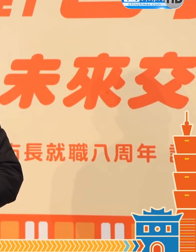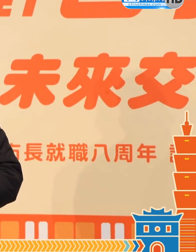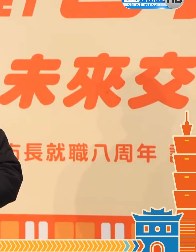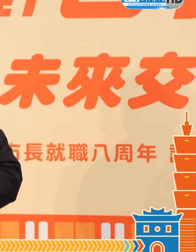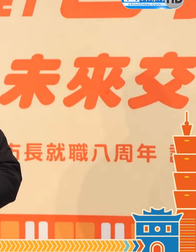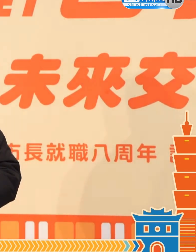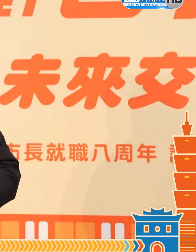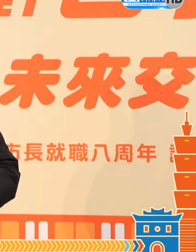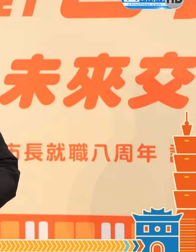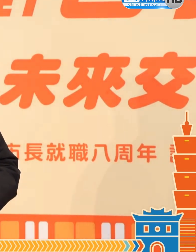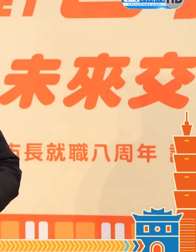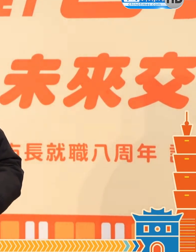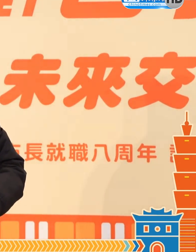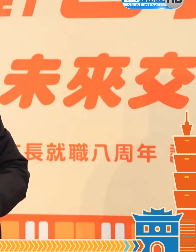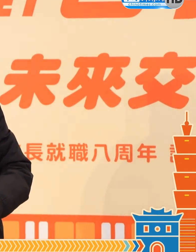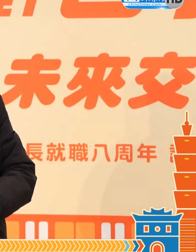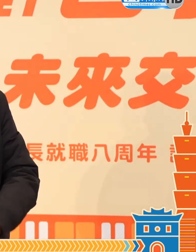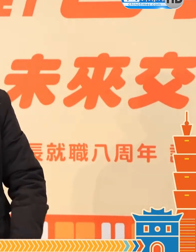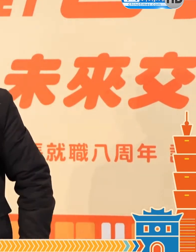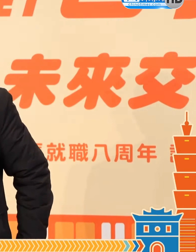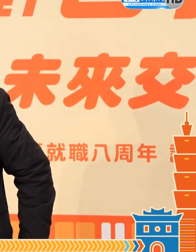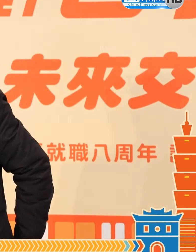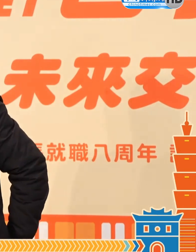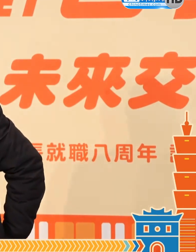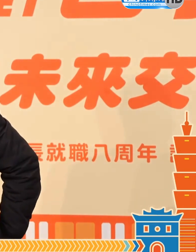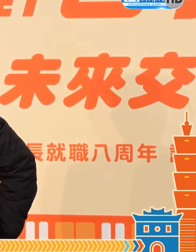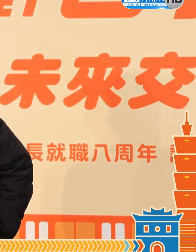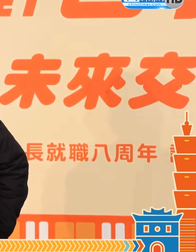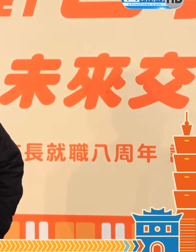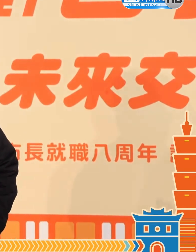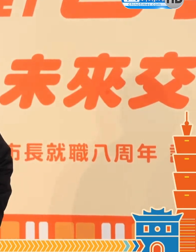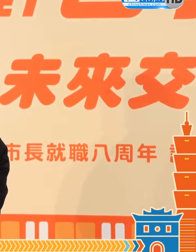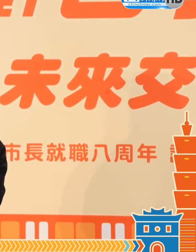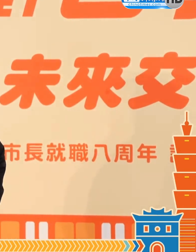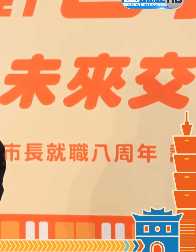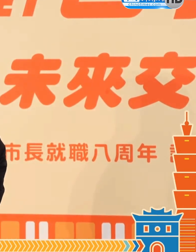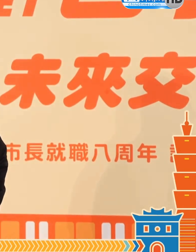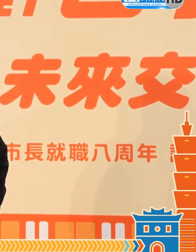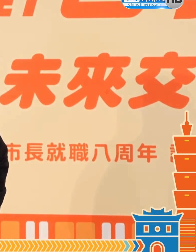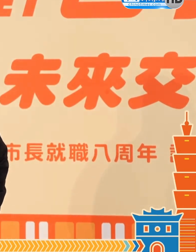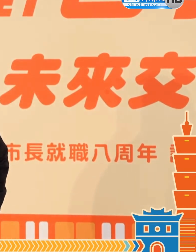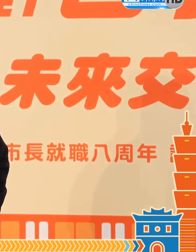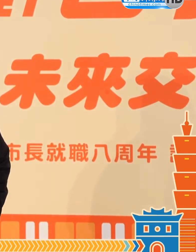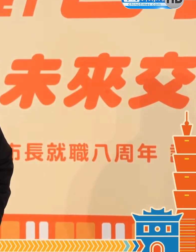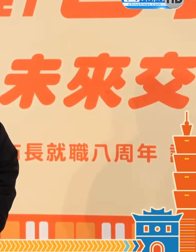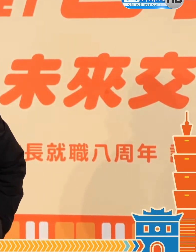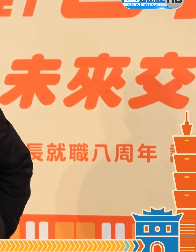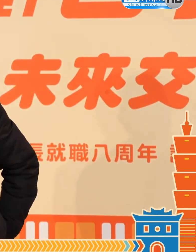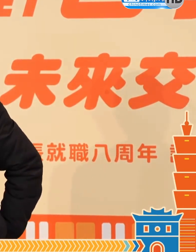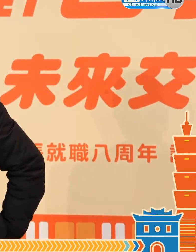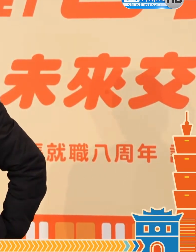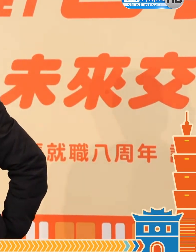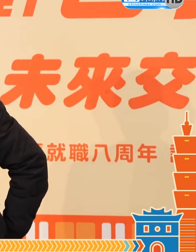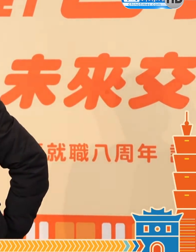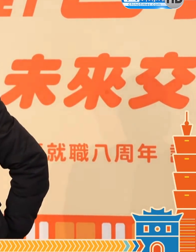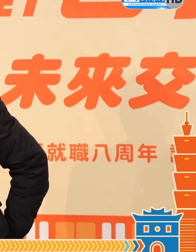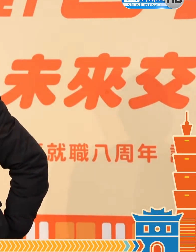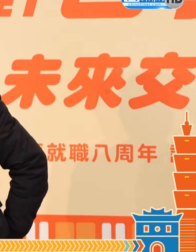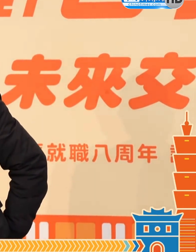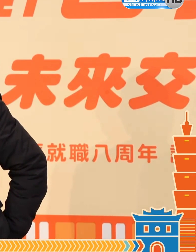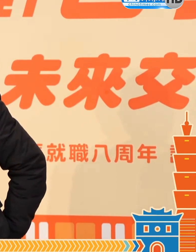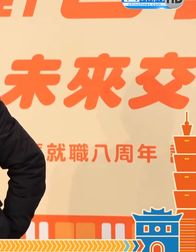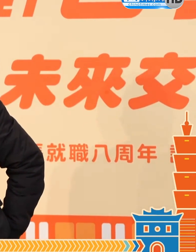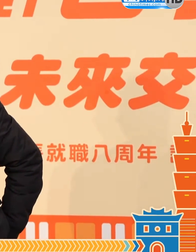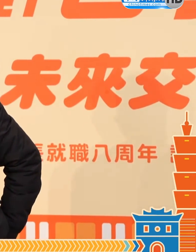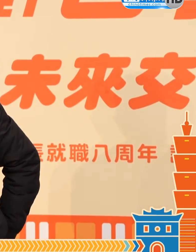动。做了在700多处的庭园，37万人以上的参与。那么在这个像循环城市，在这个能源